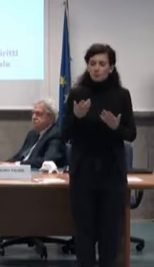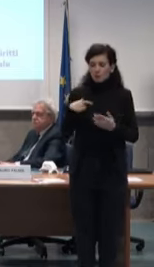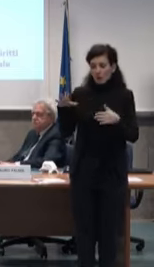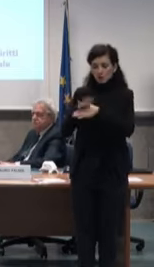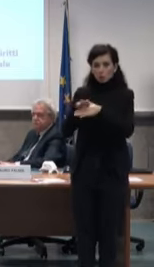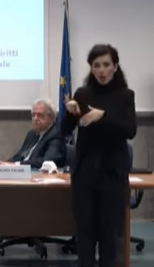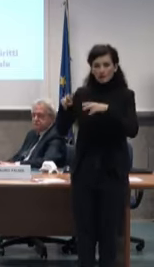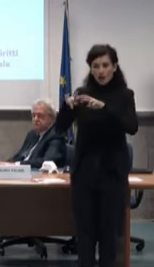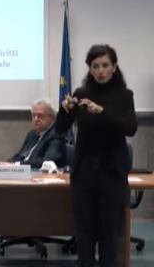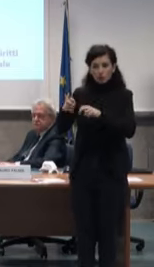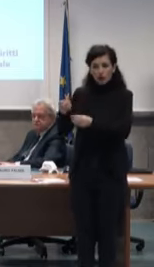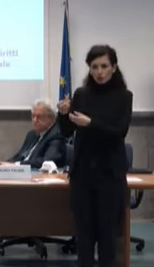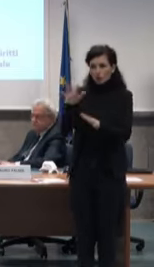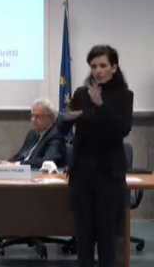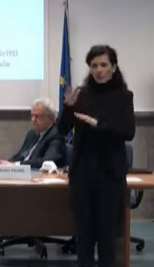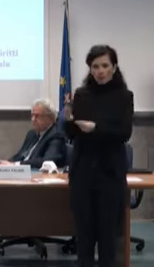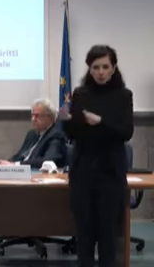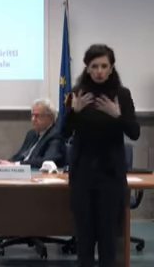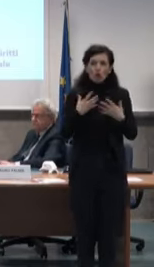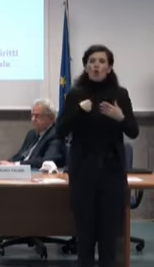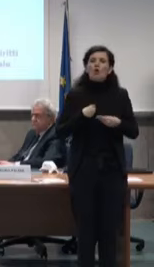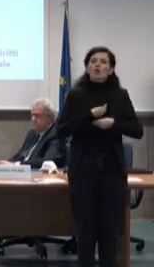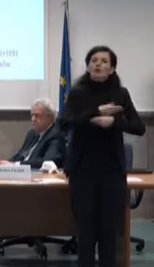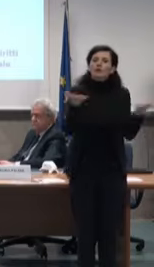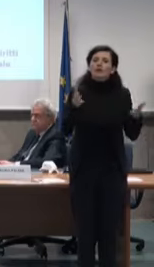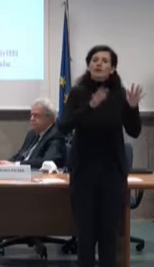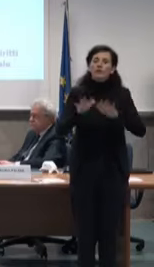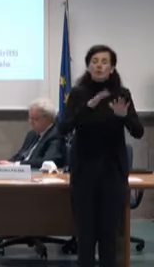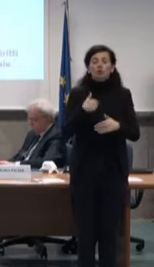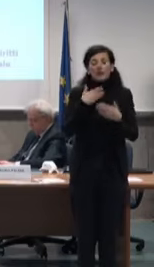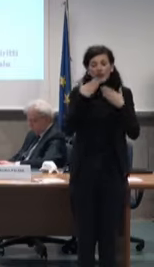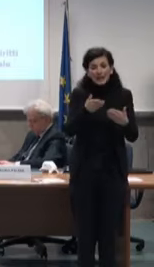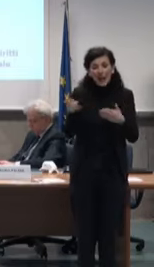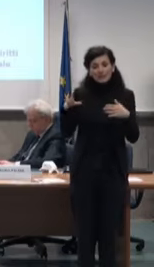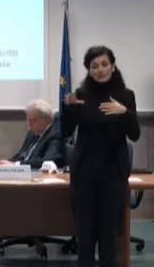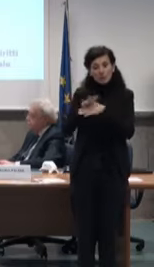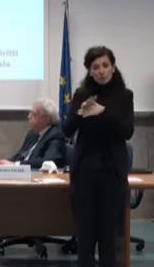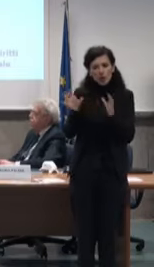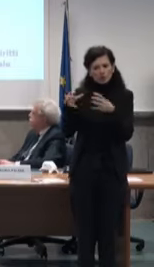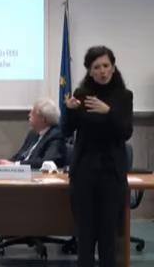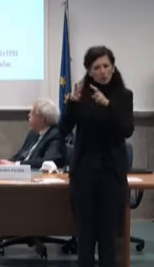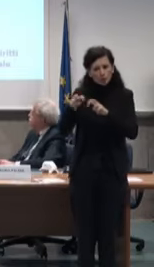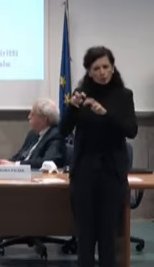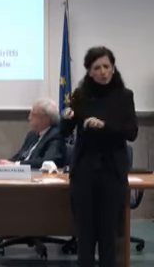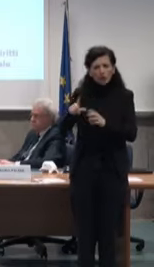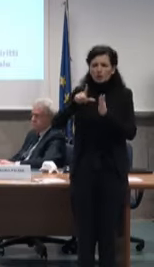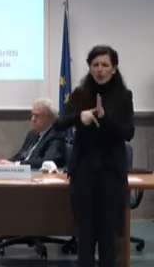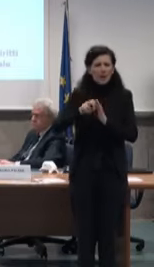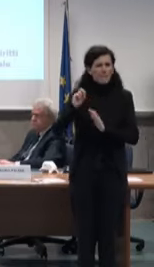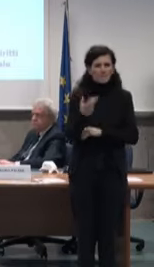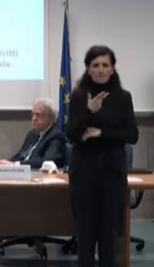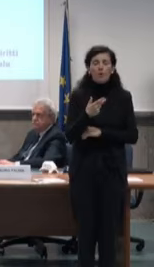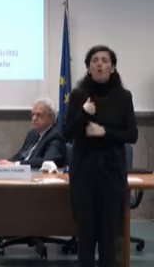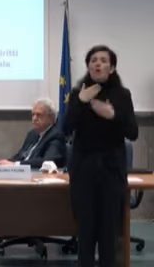e che ringrazio anche per il tempo e la tempestività con cui ha lavorato ma nel ringraziare loro ringrazio anche